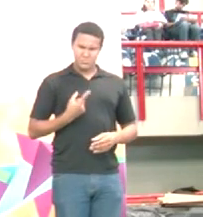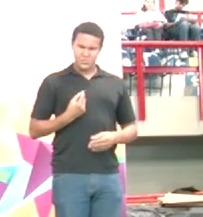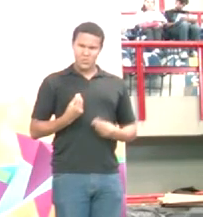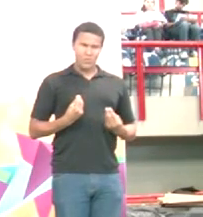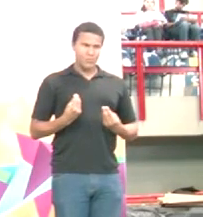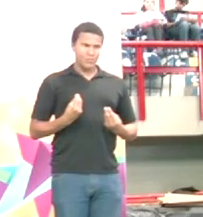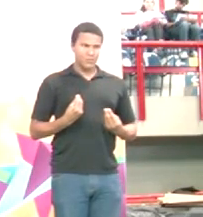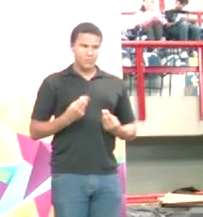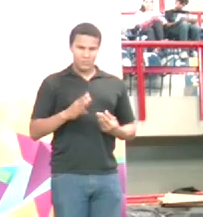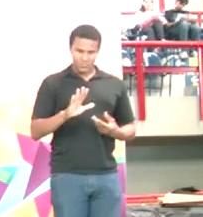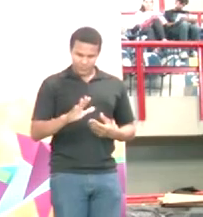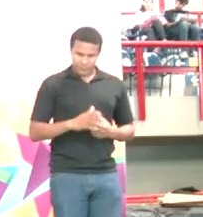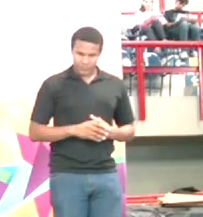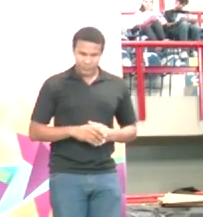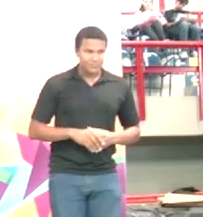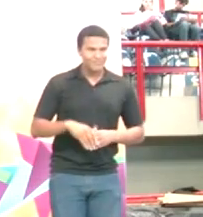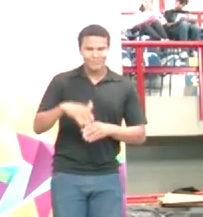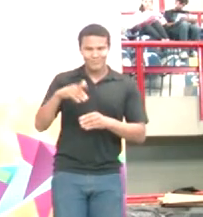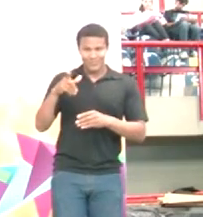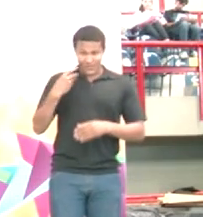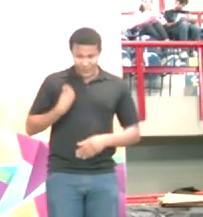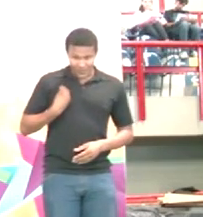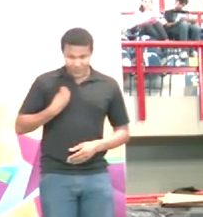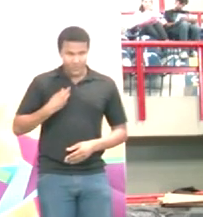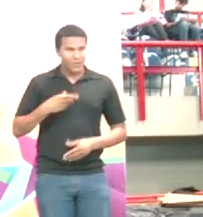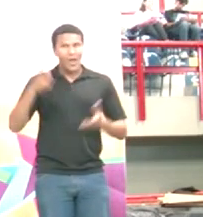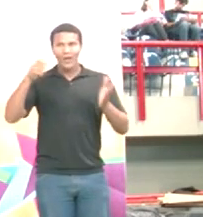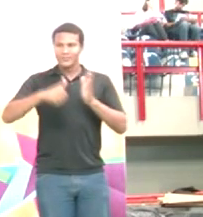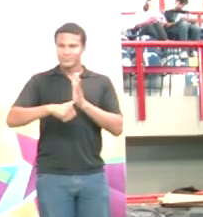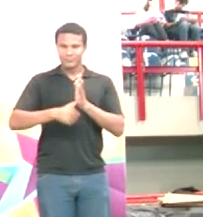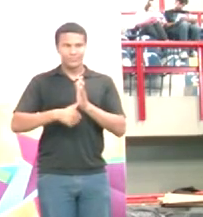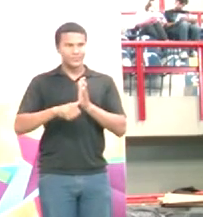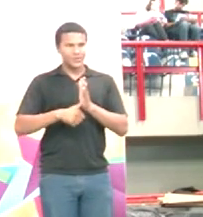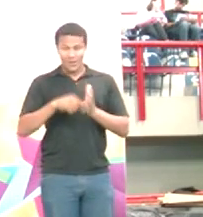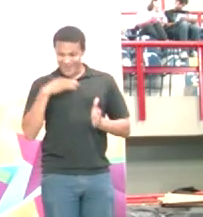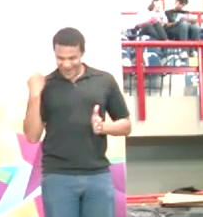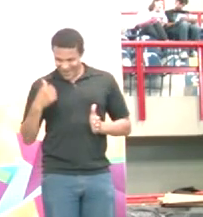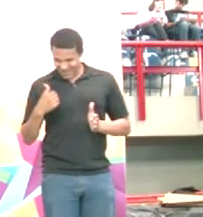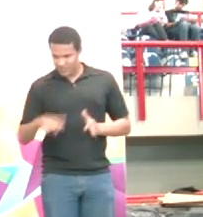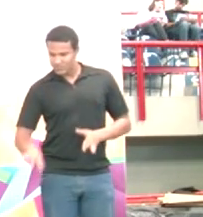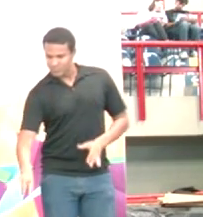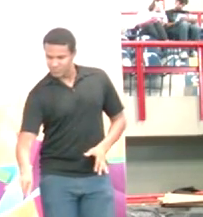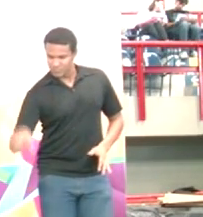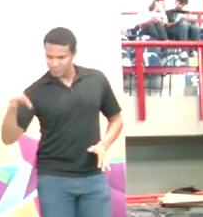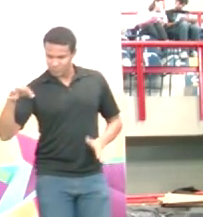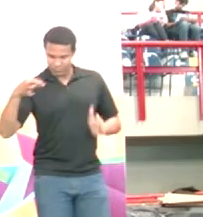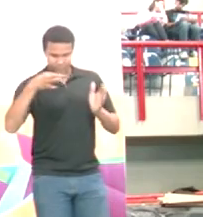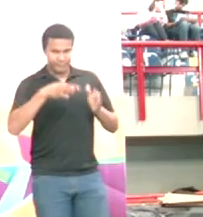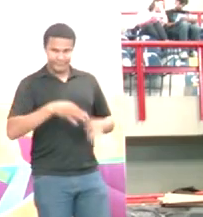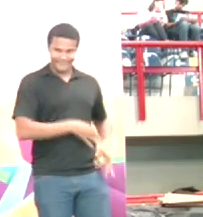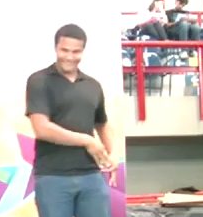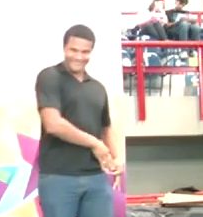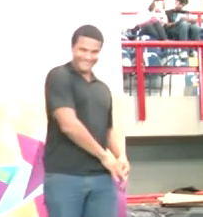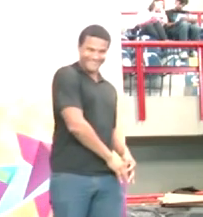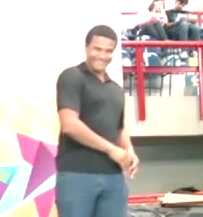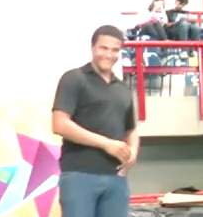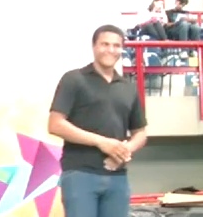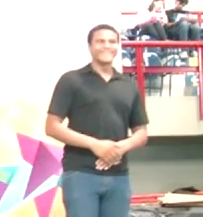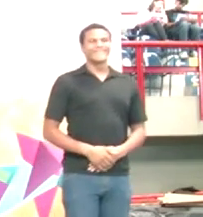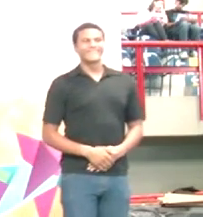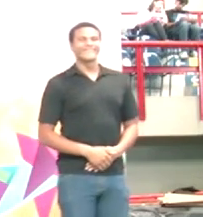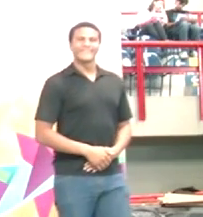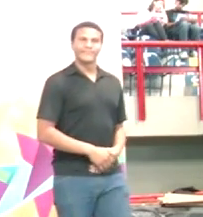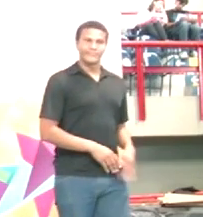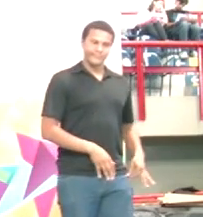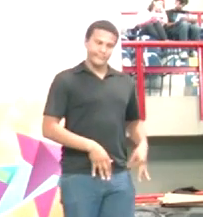vivo levava o título do morto. Porque algum coronel dava um jeitinho.